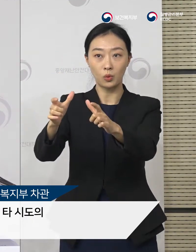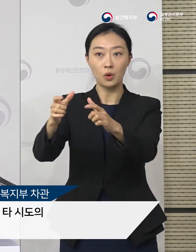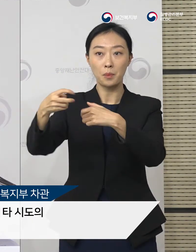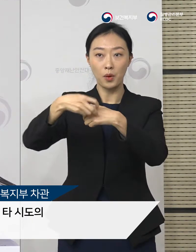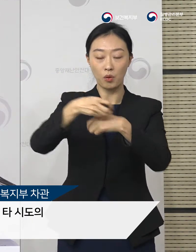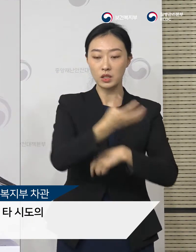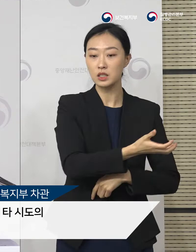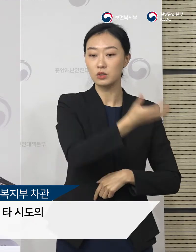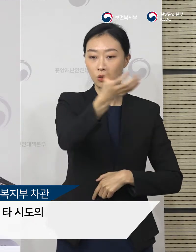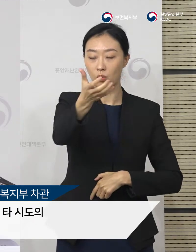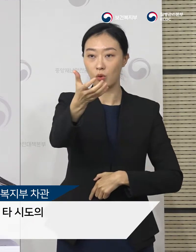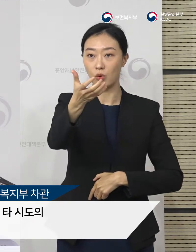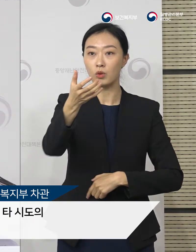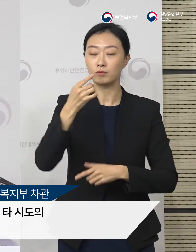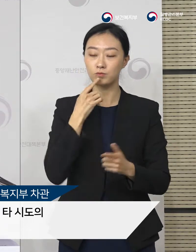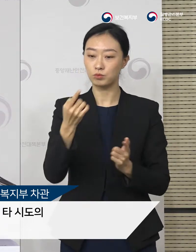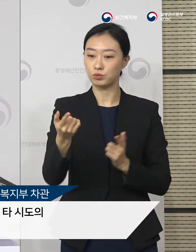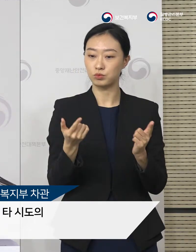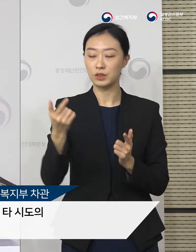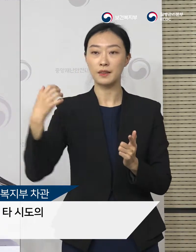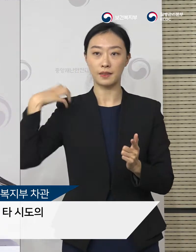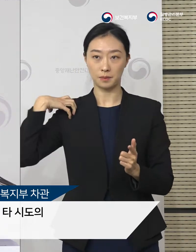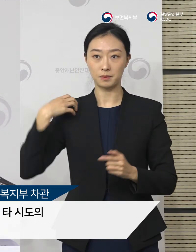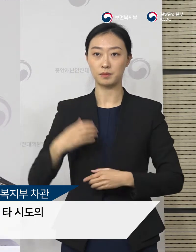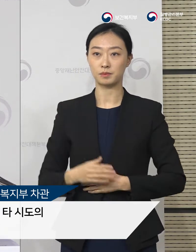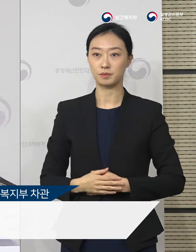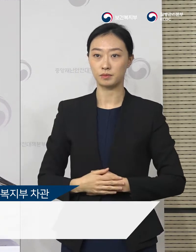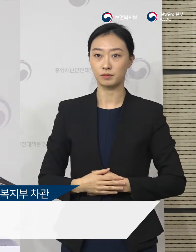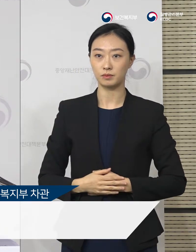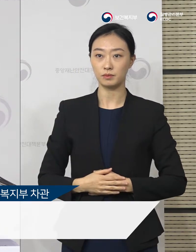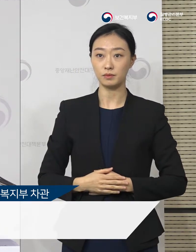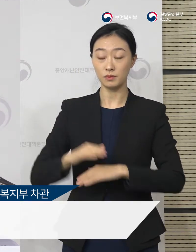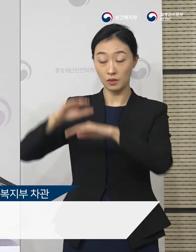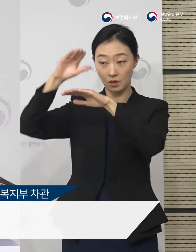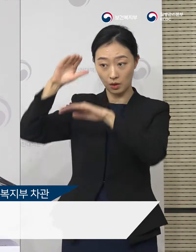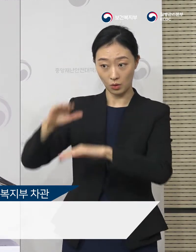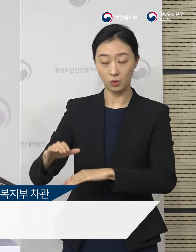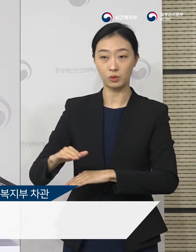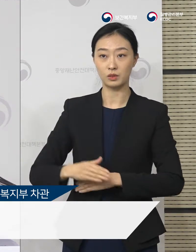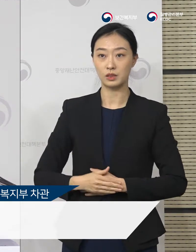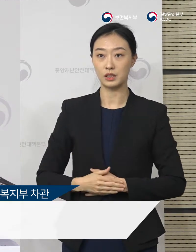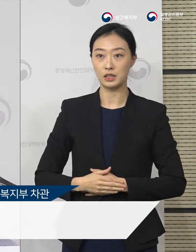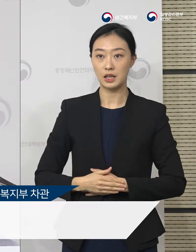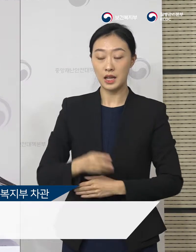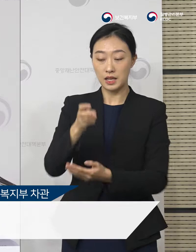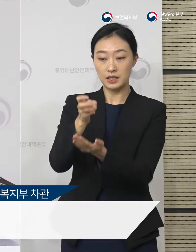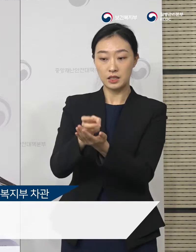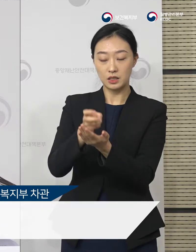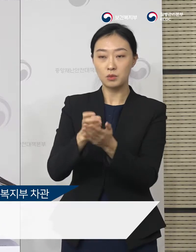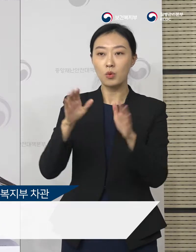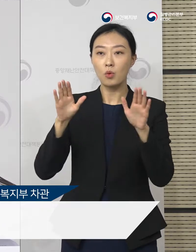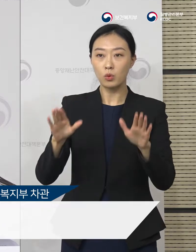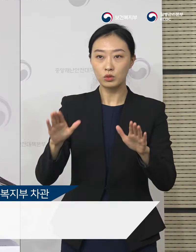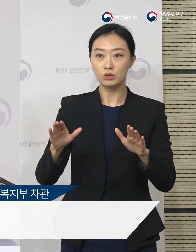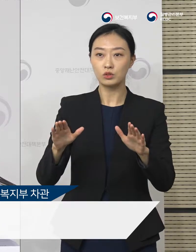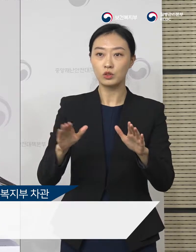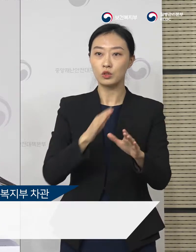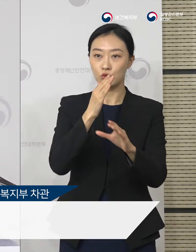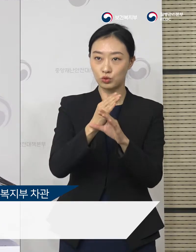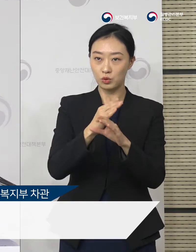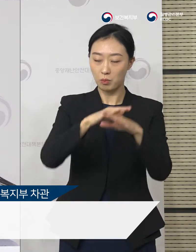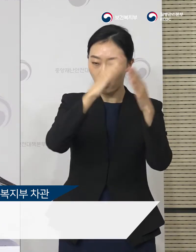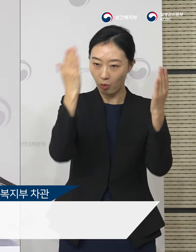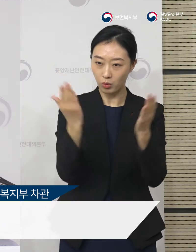상급병원으로 이송되도록 조치하고 있습니다. 이러한 내용을 담은 시행 지침이 오늘 중 모든